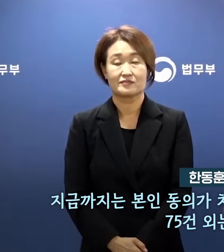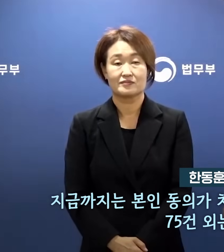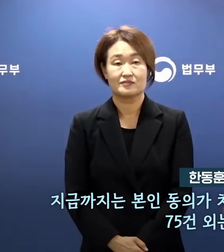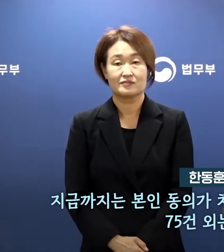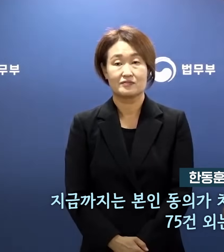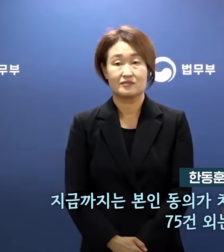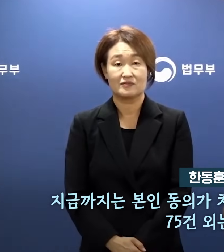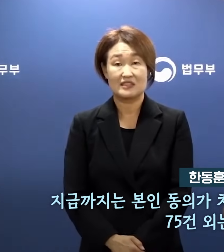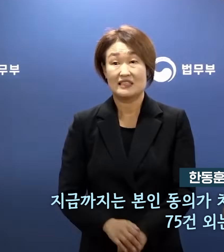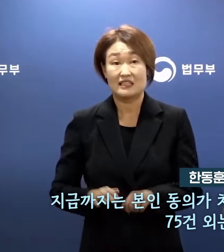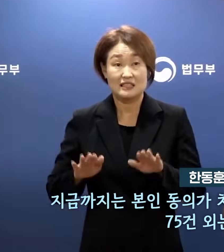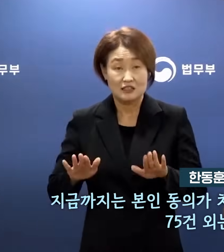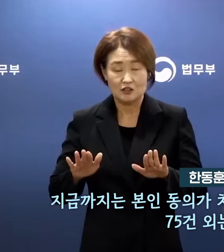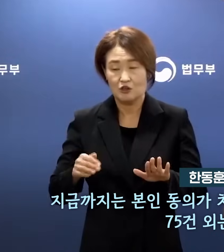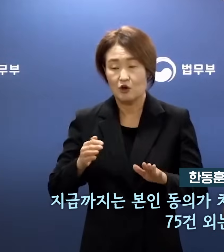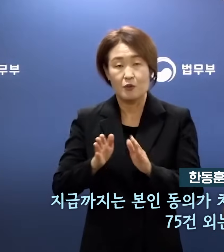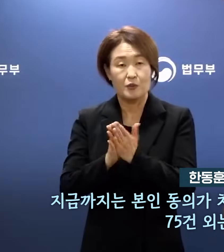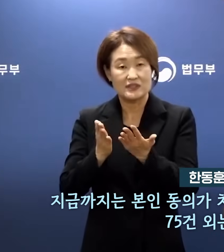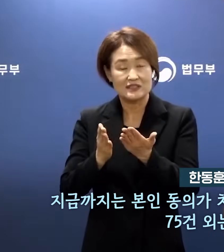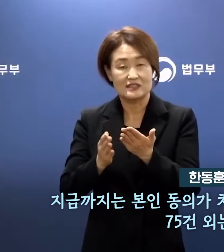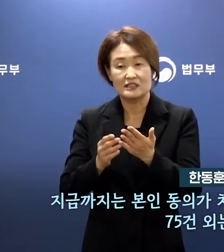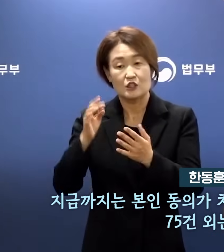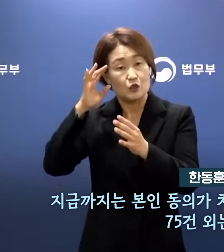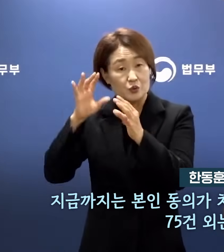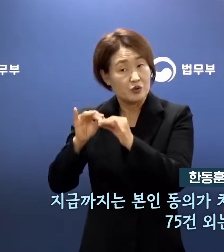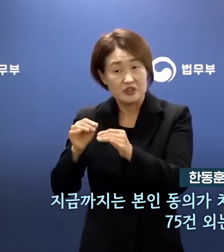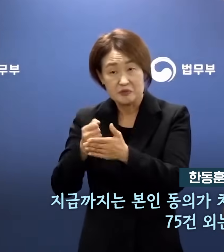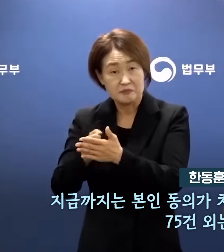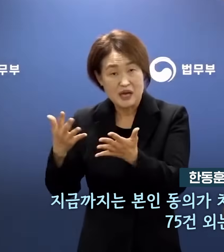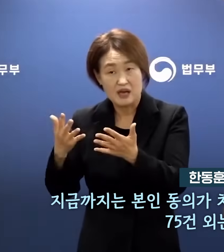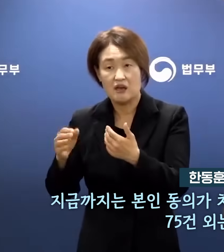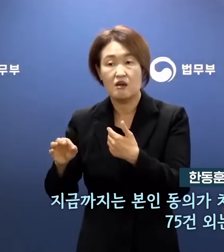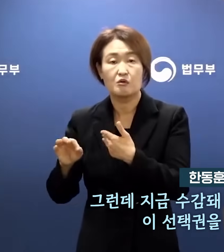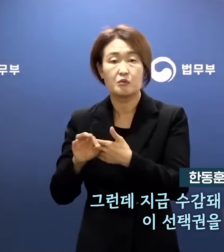지금까지는 본인 동의가 이 처음에 결정되지 않은 경우에는